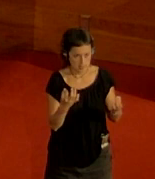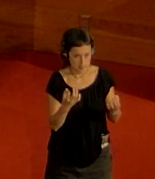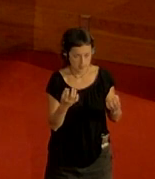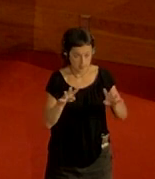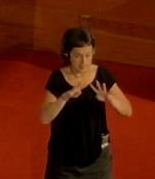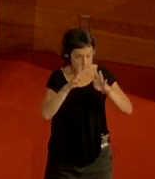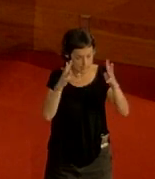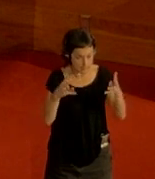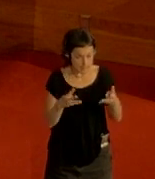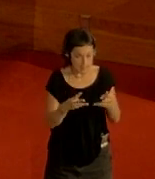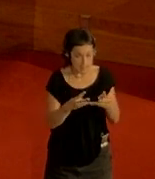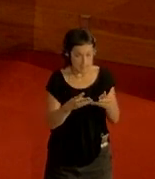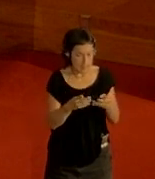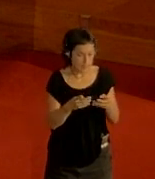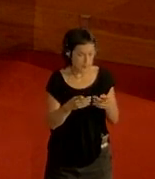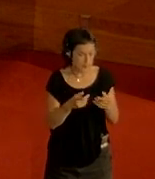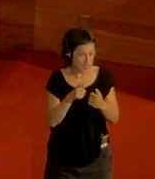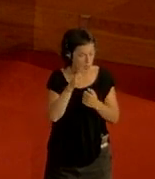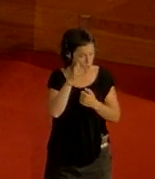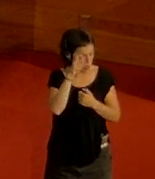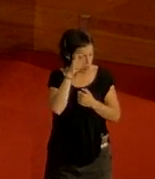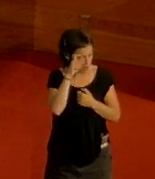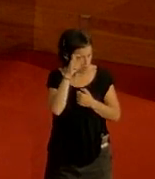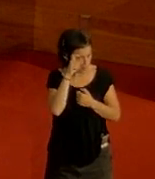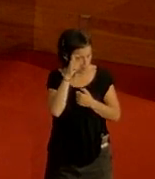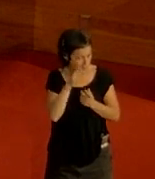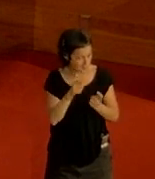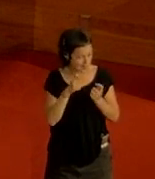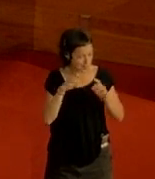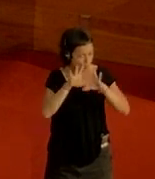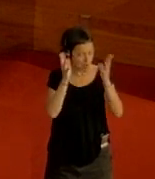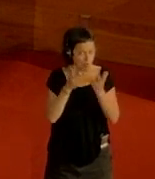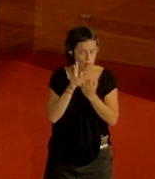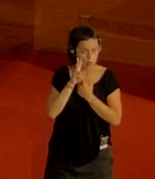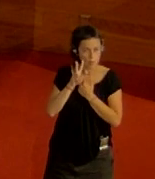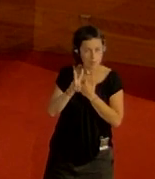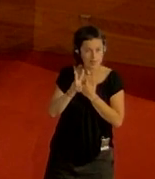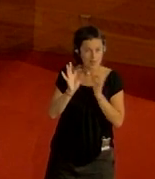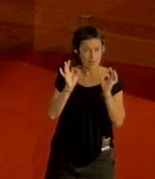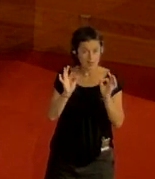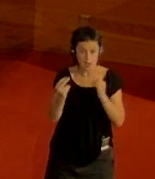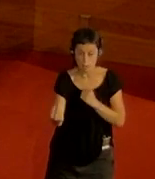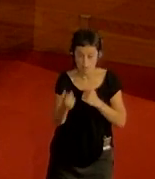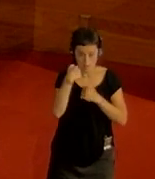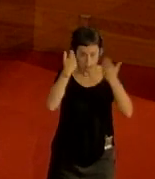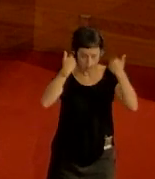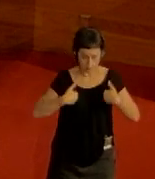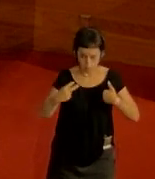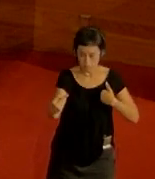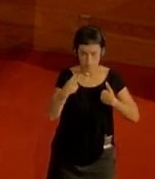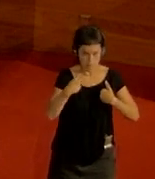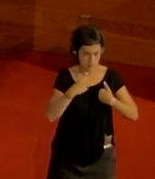predominan esas lentes que permiten visibilizar el mundo pero que se nos invisibilizan como lente ese